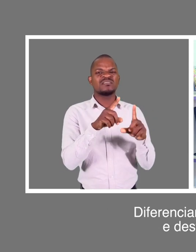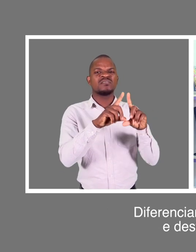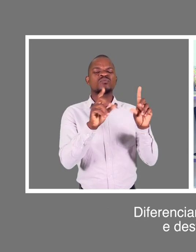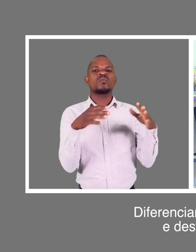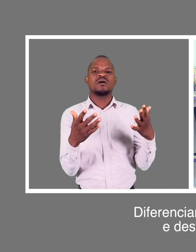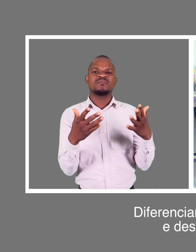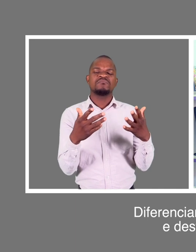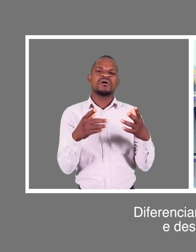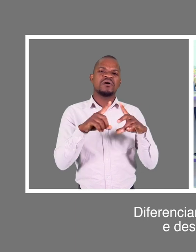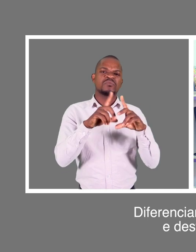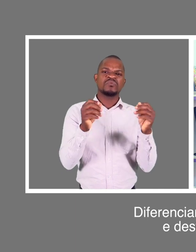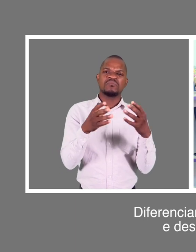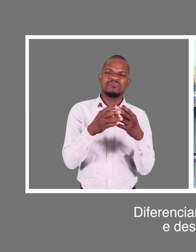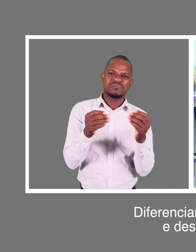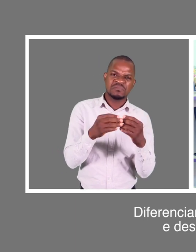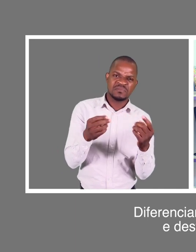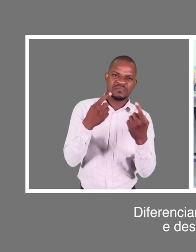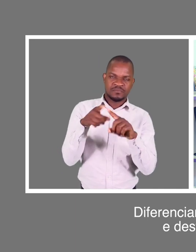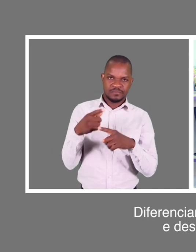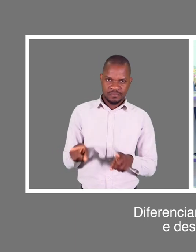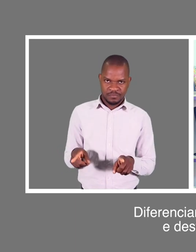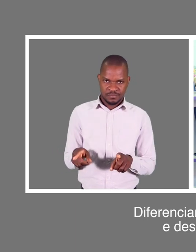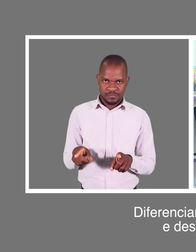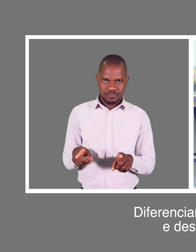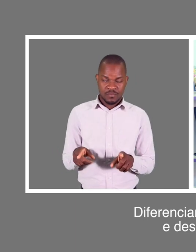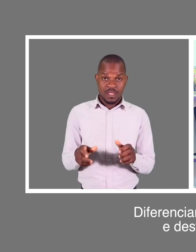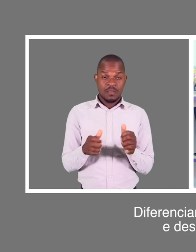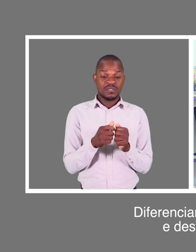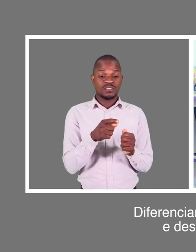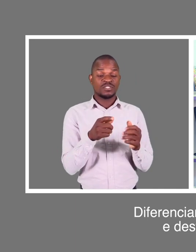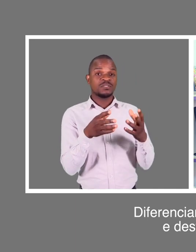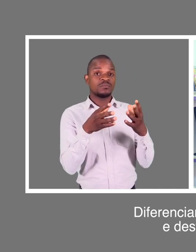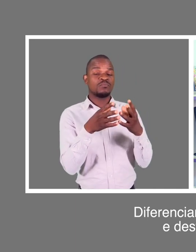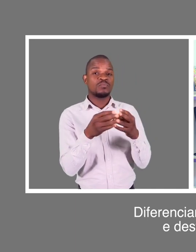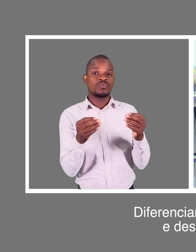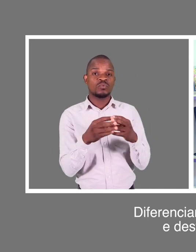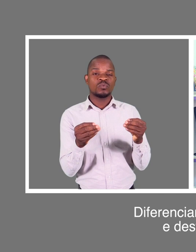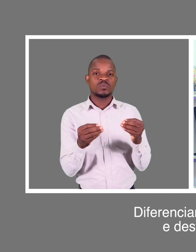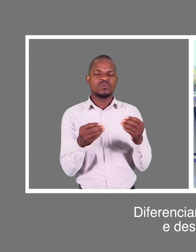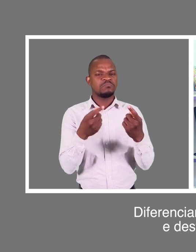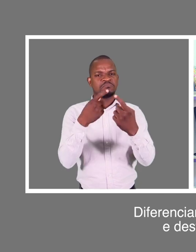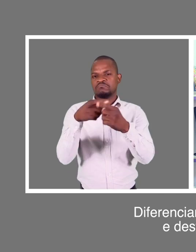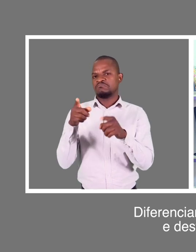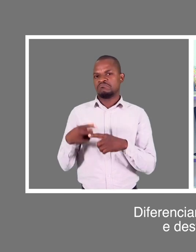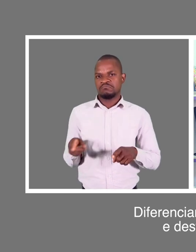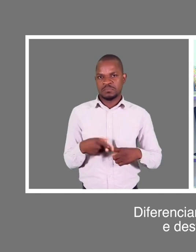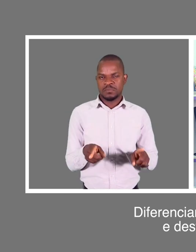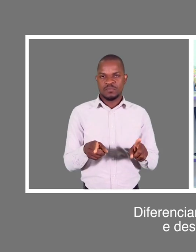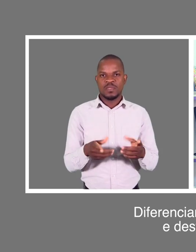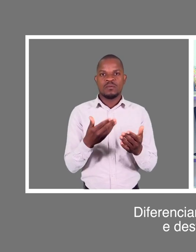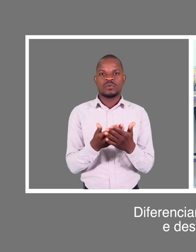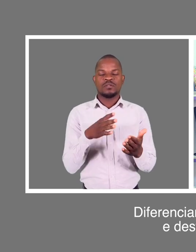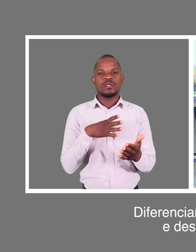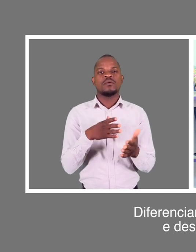Bom, em relação, diferenciando o conceito da Oceânia, no entanto, que tal, e deste aplicativo